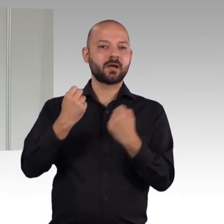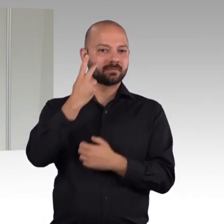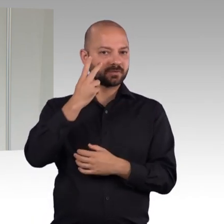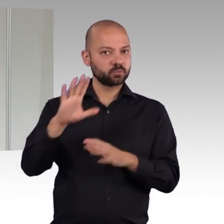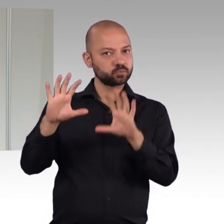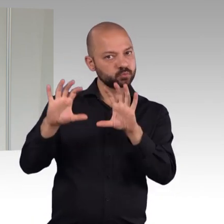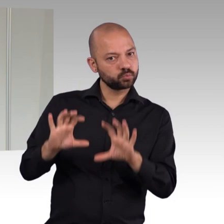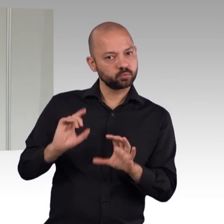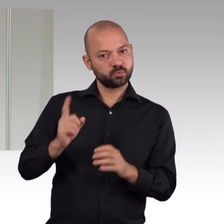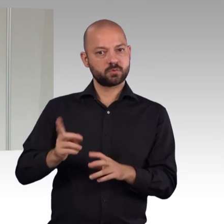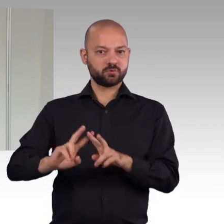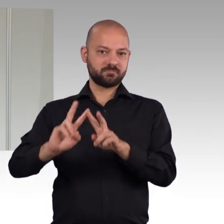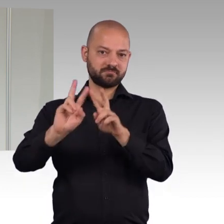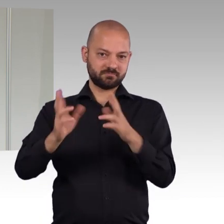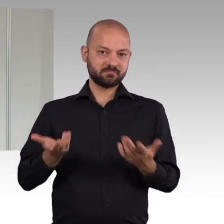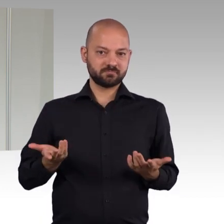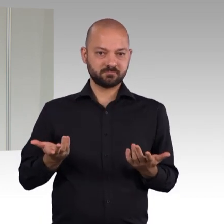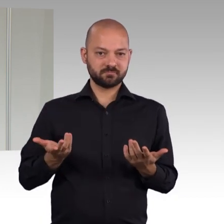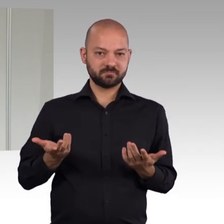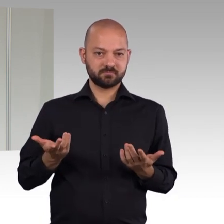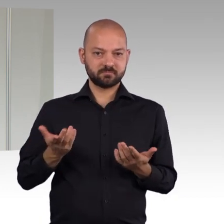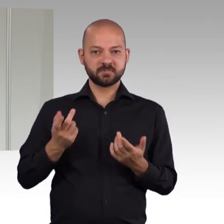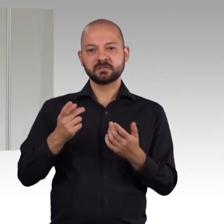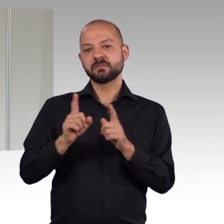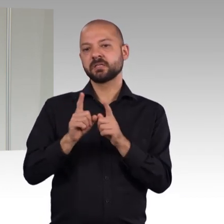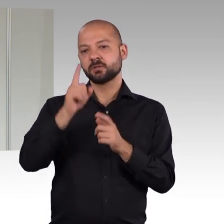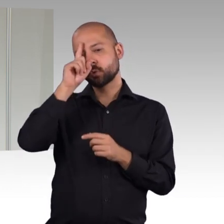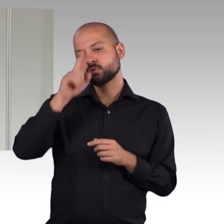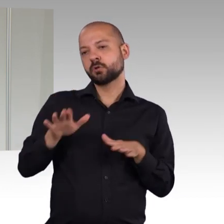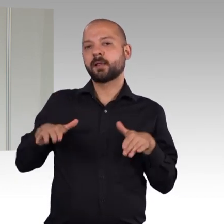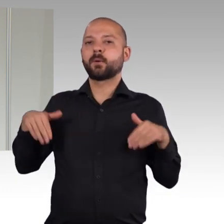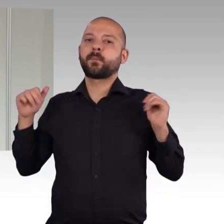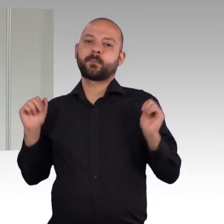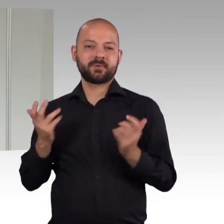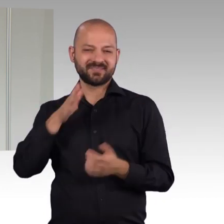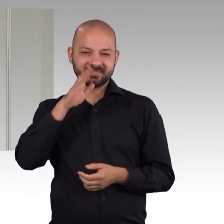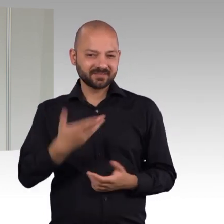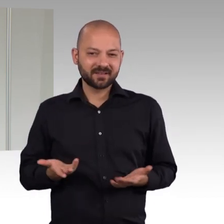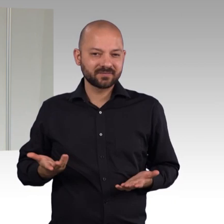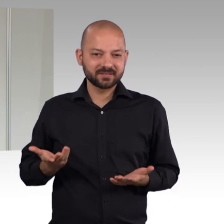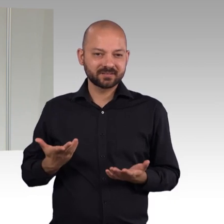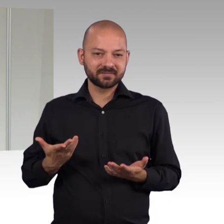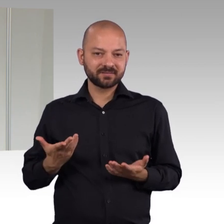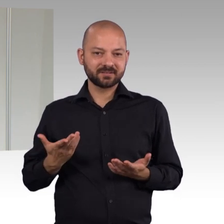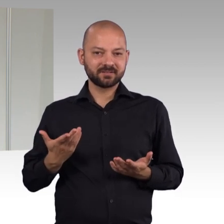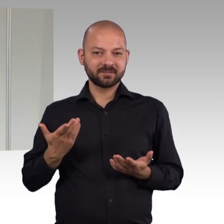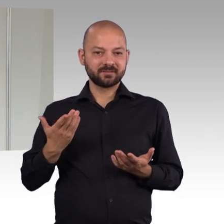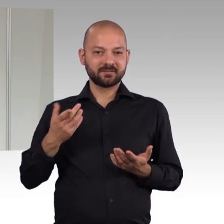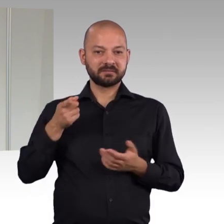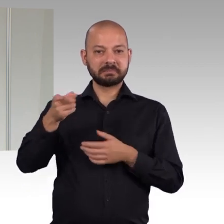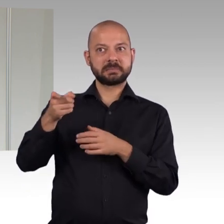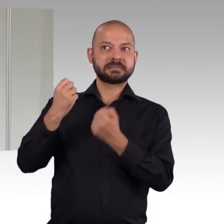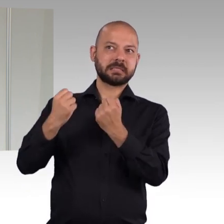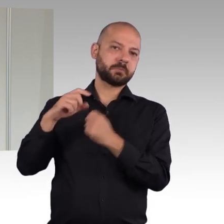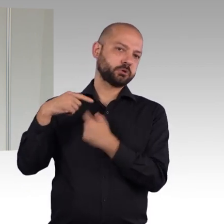Nein, dann müssen auch wir zu unserer Verantwortung stehen, nur dann werden wir auch ernst genommen im Bündnis. Nur dann werden wir auch die Amerikaner